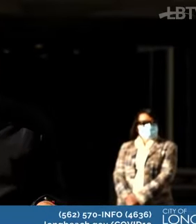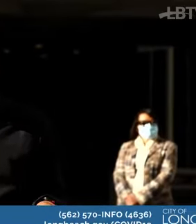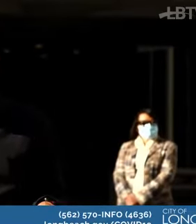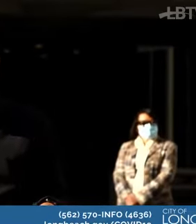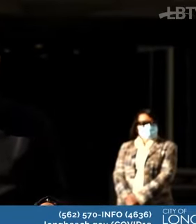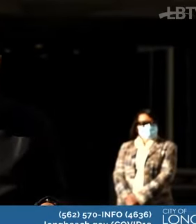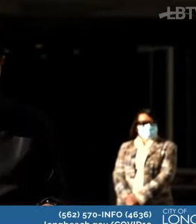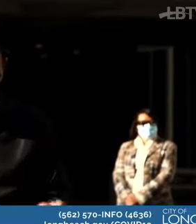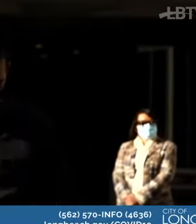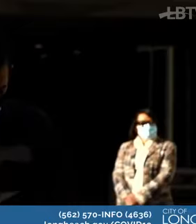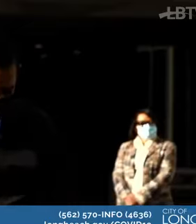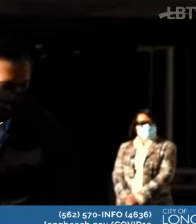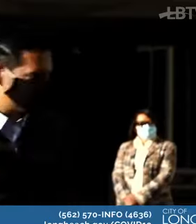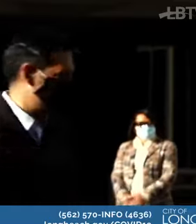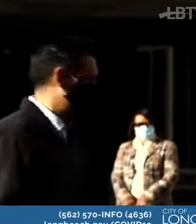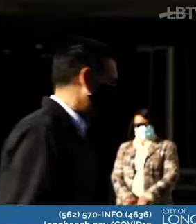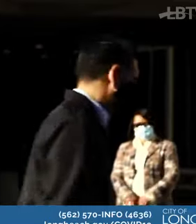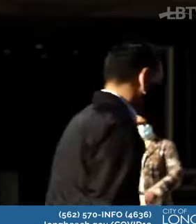Muchas gracias.